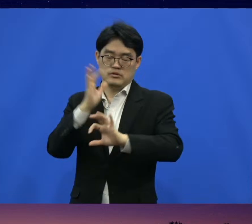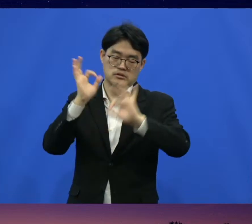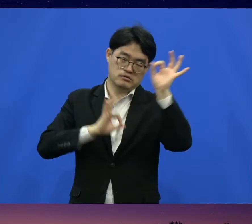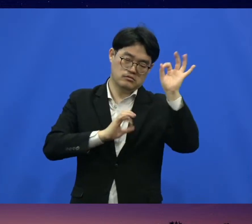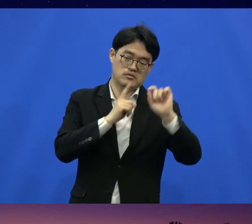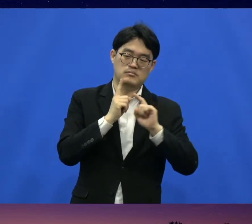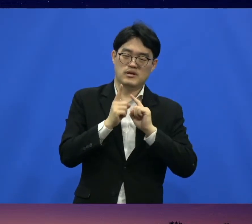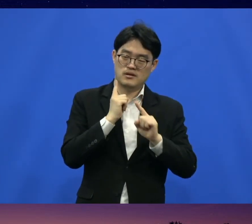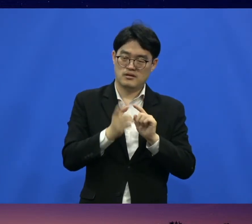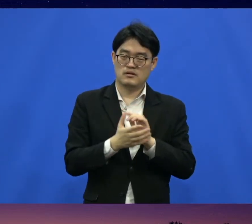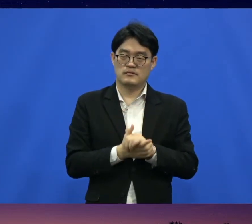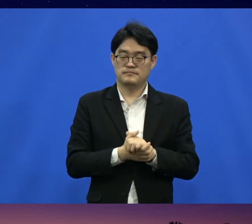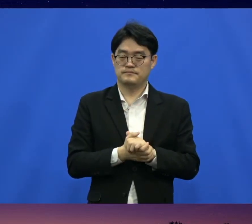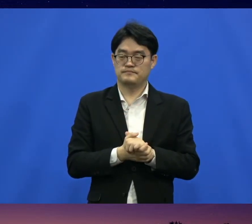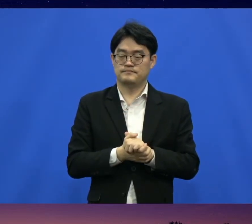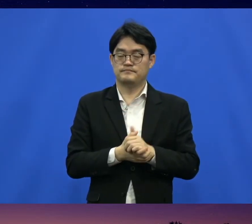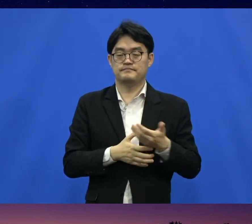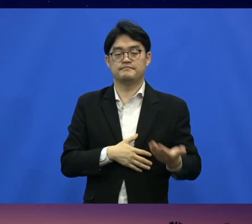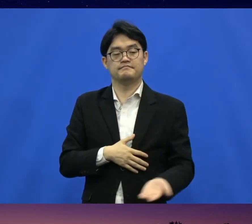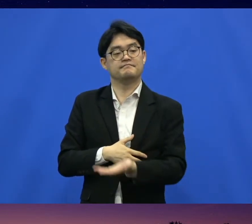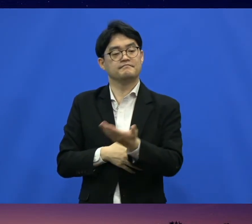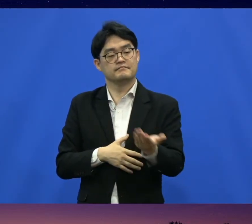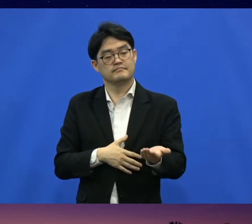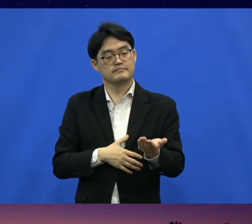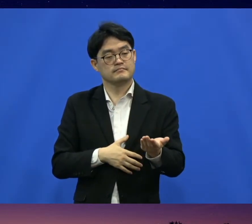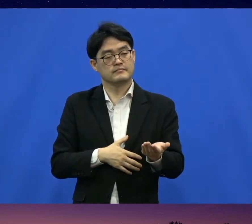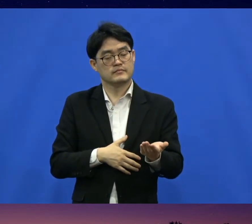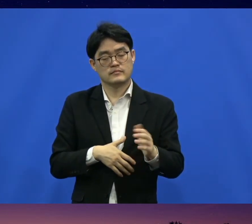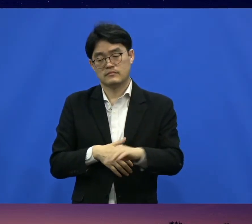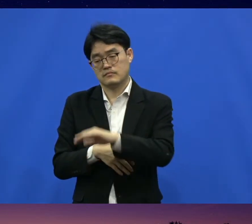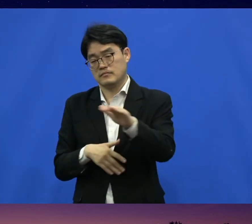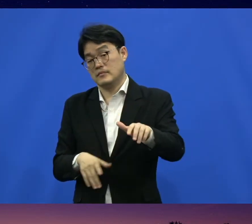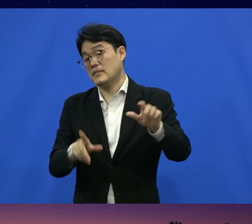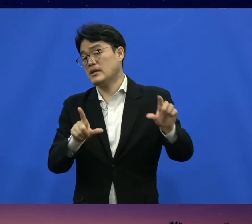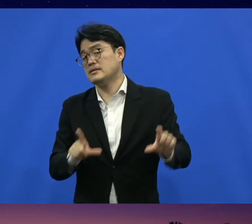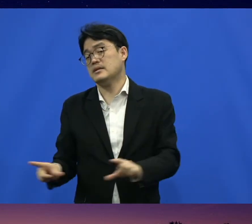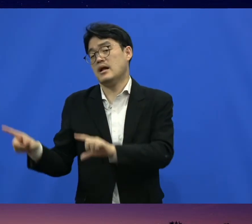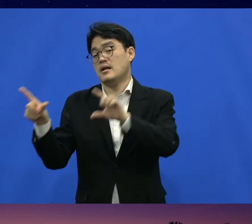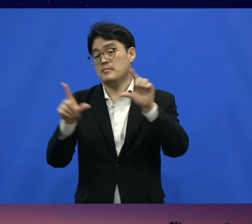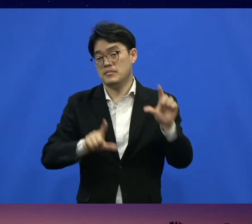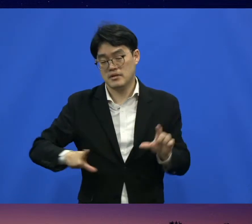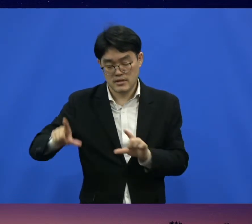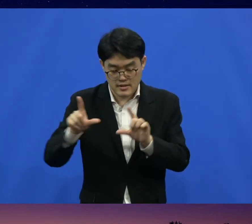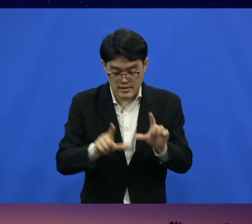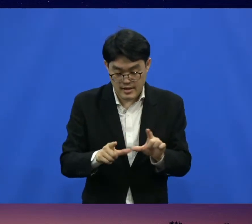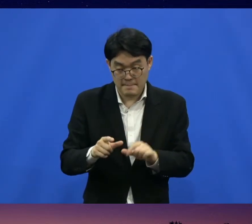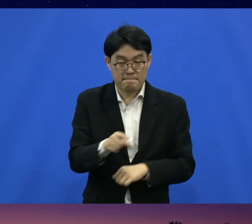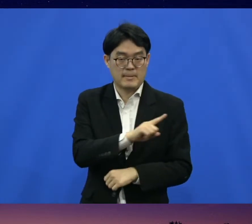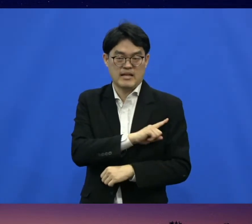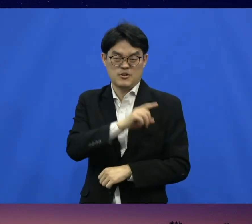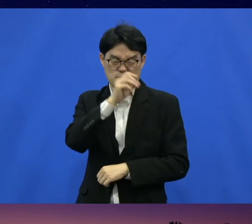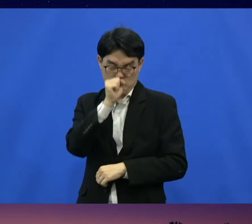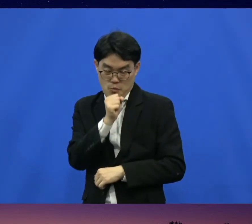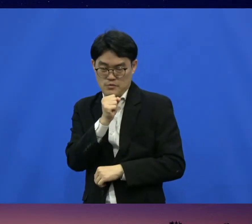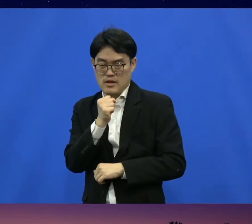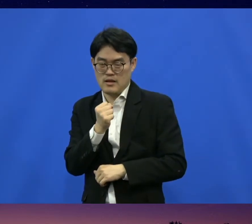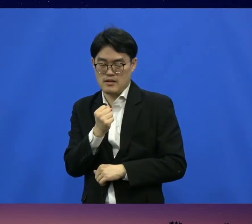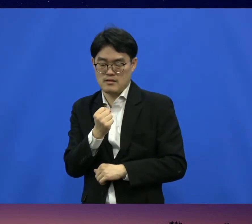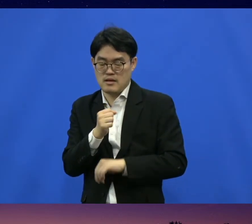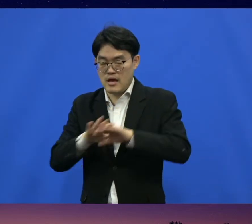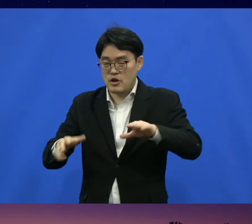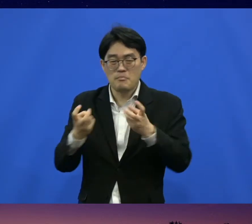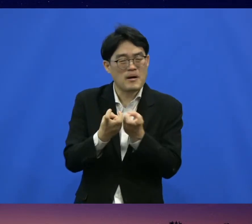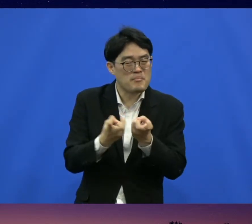여러분, 가장 우리의 삶의 낭비를 줄이고 가장 빠른 길은 우리가 서두르는 게 아니에요.